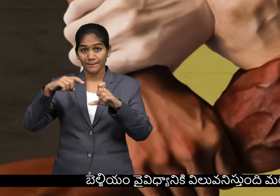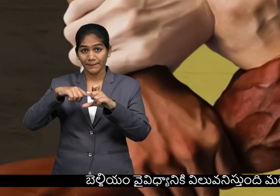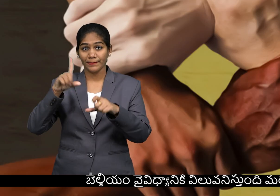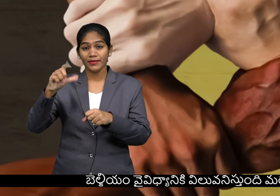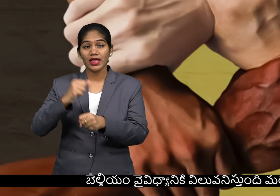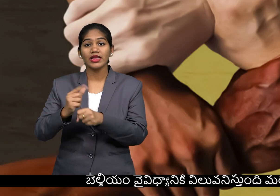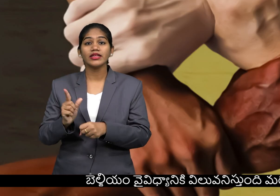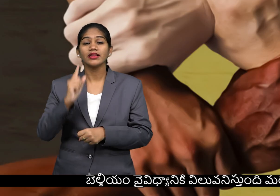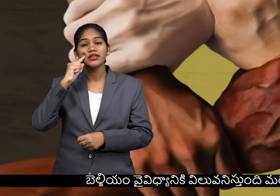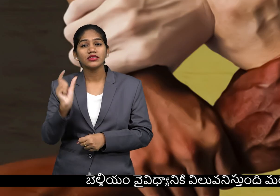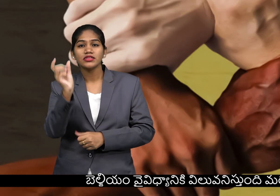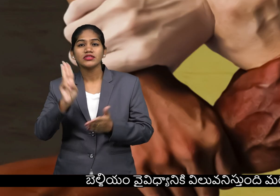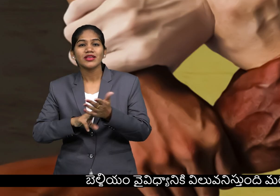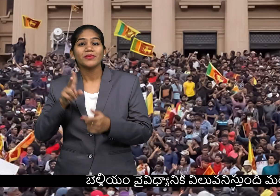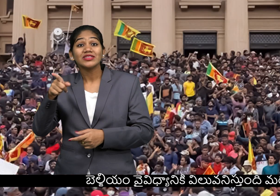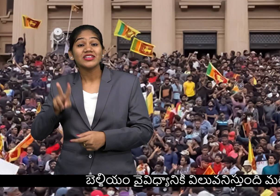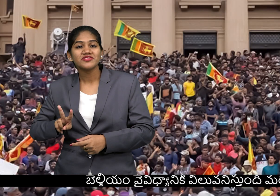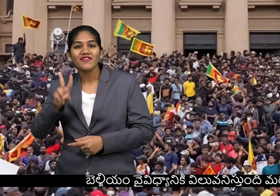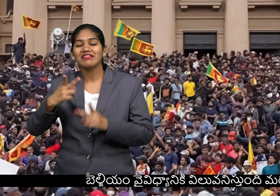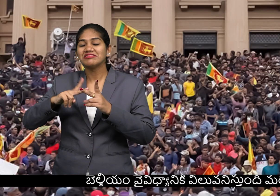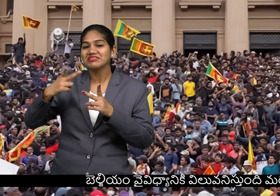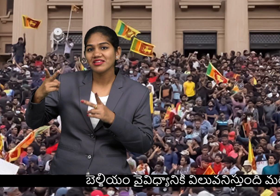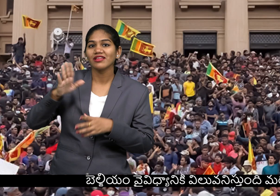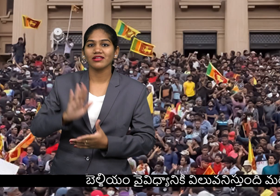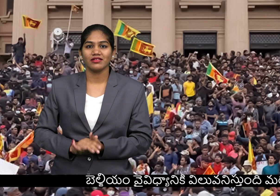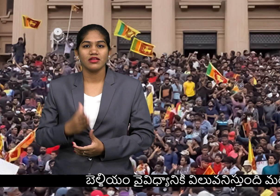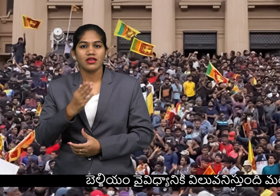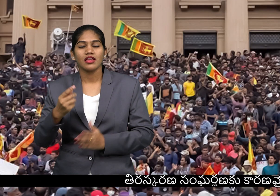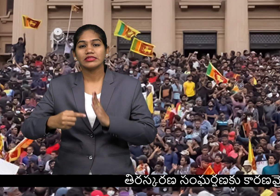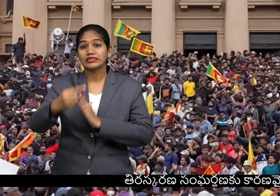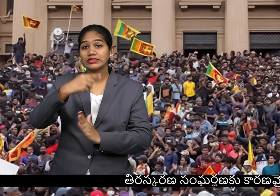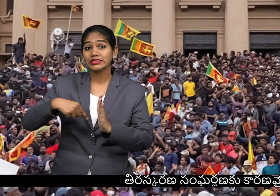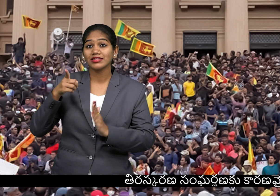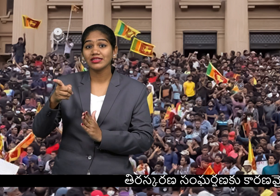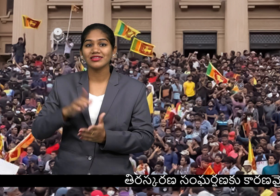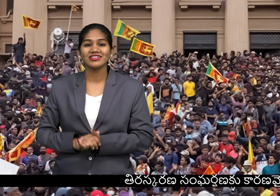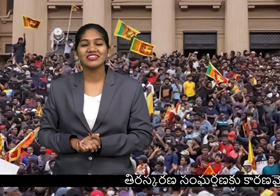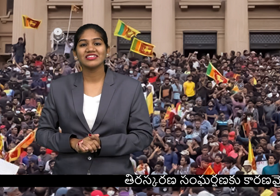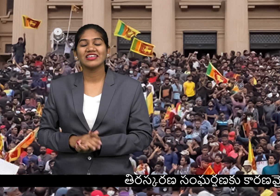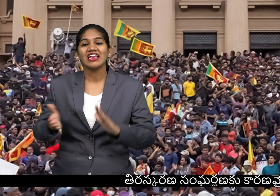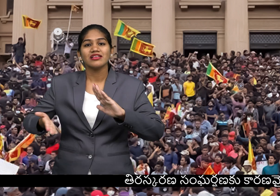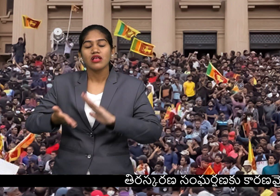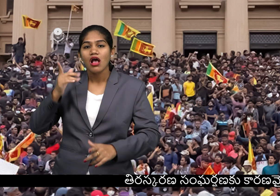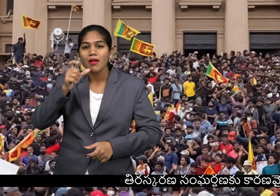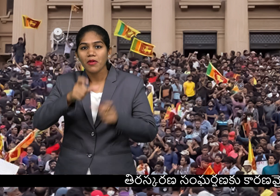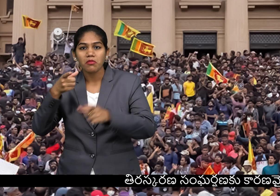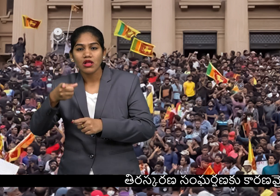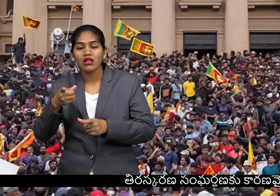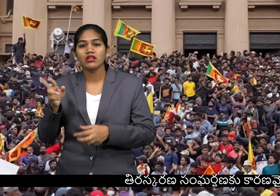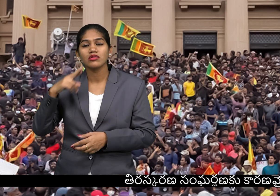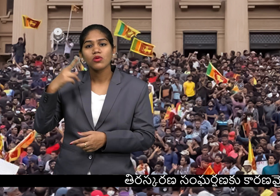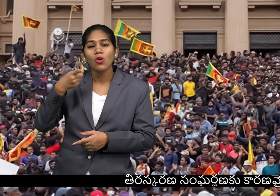బెల్జియం వైవిధ్యానికి విలువనిస్తుంది మరియు శ్రీలంక తిరస్కరణ సంఘర్షణకు కారణమైంది.